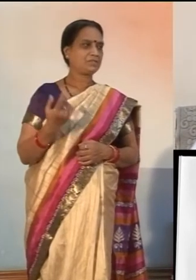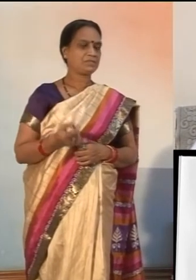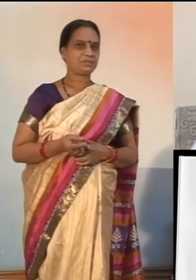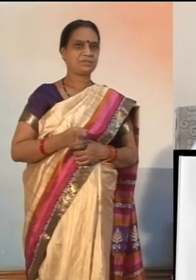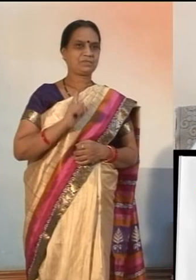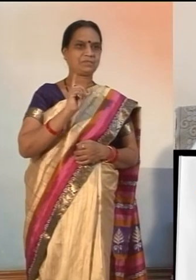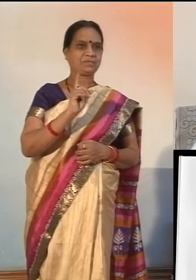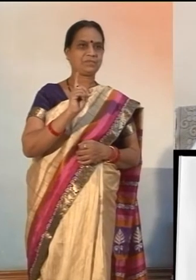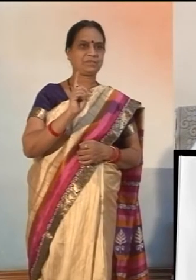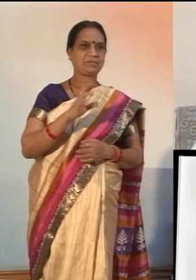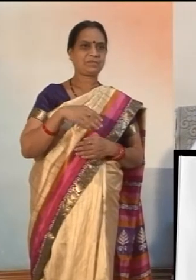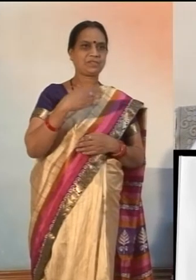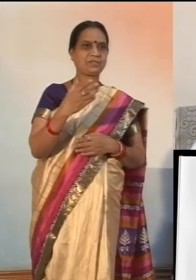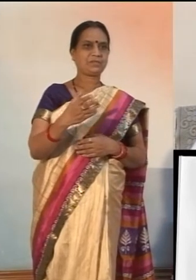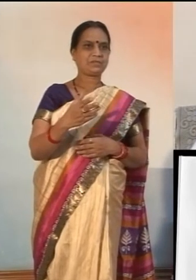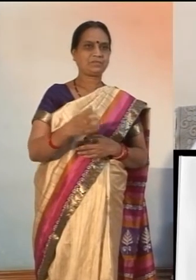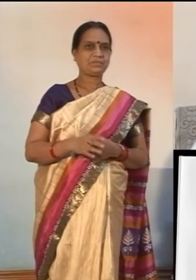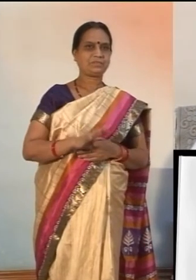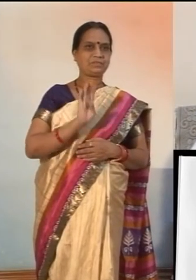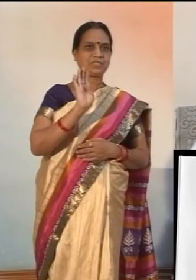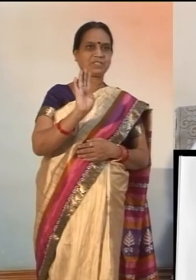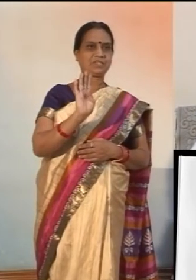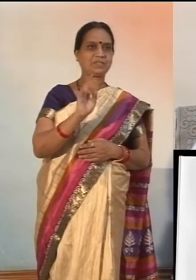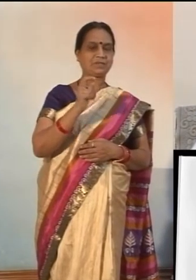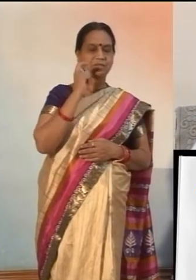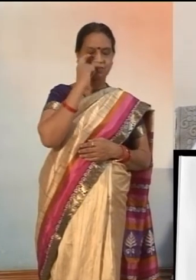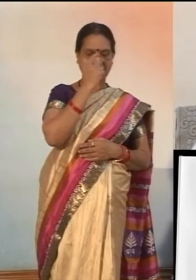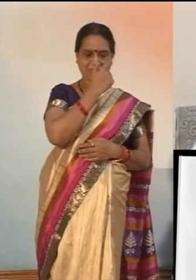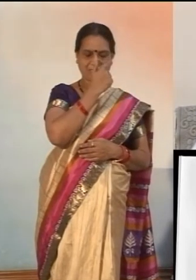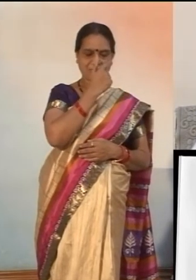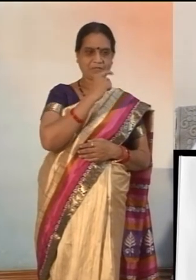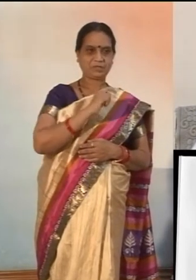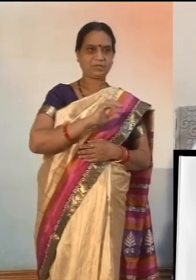एक बार 4 नेत्रहीन बच्चों को